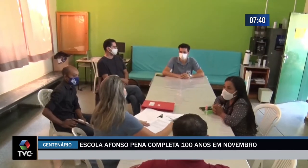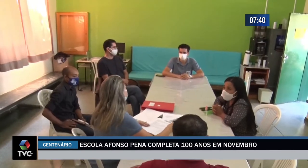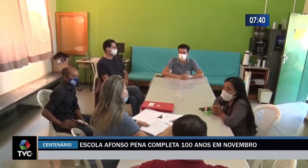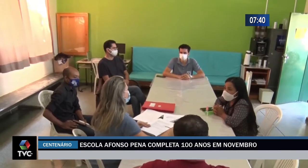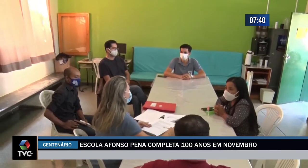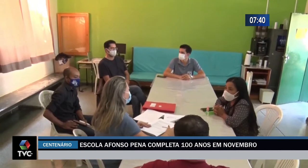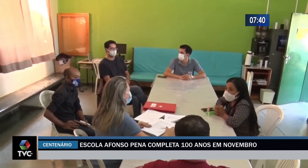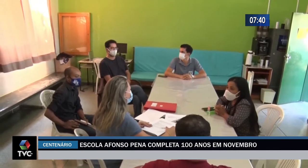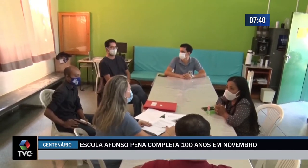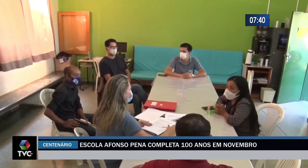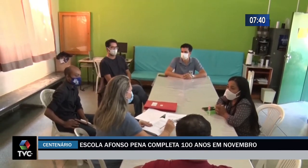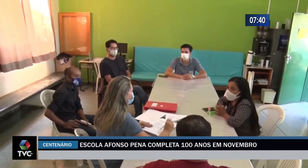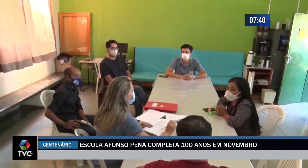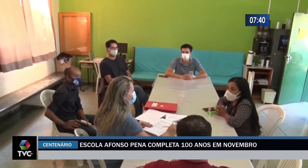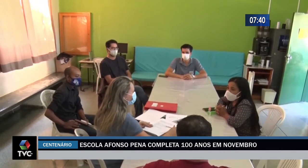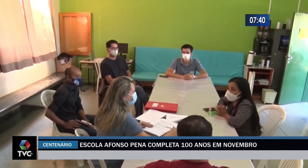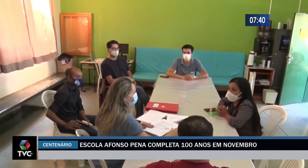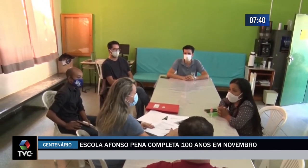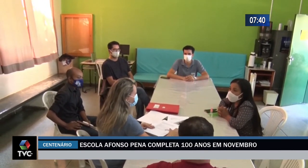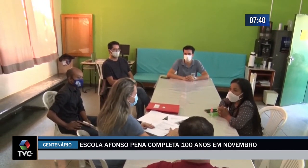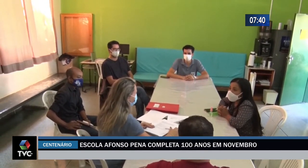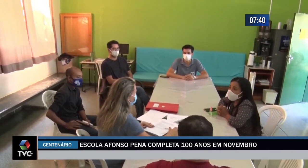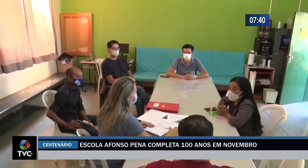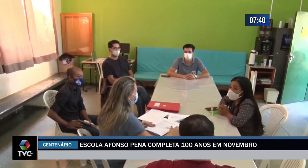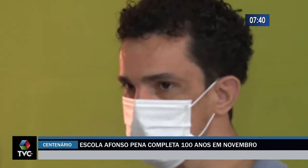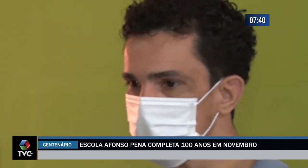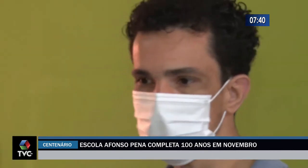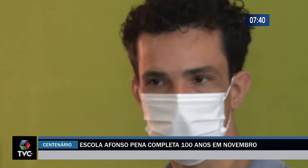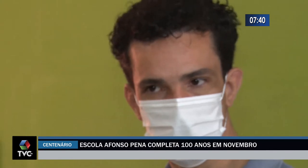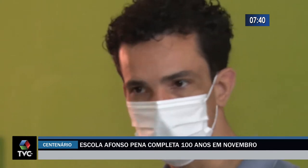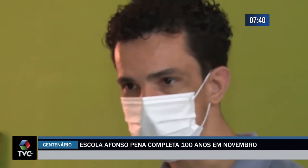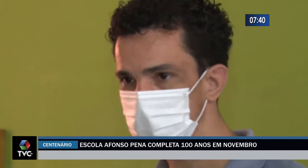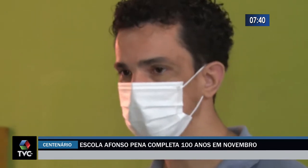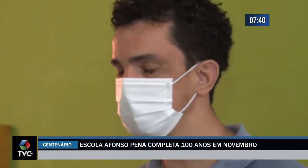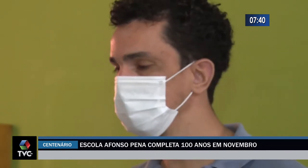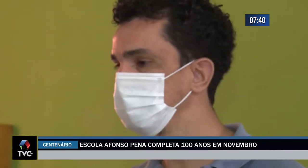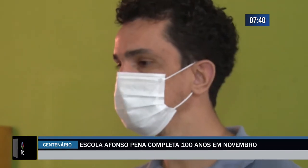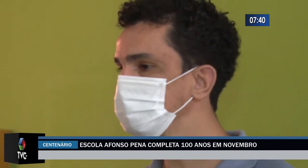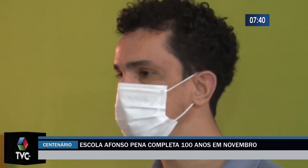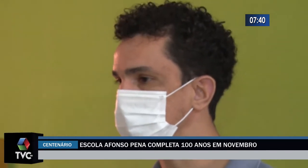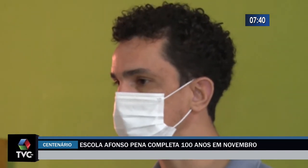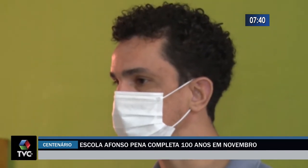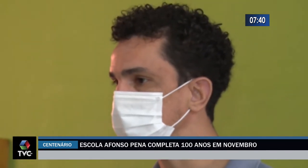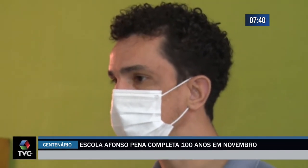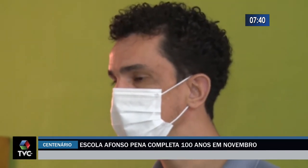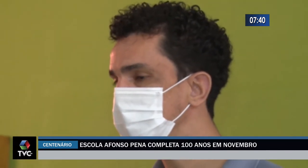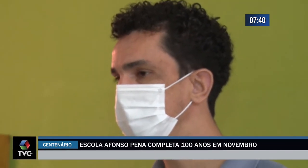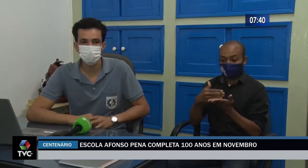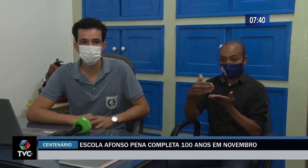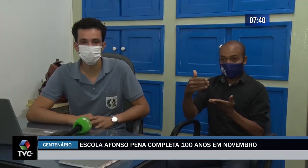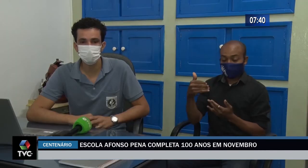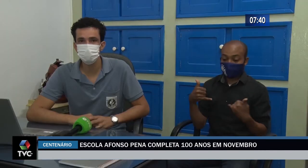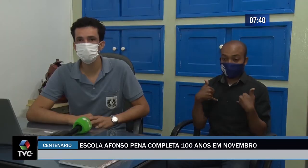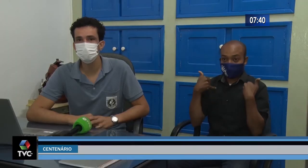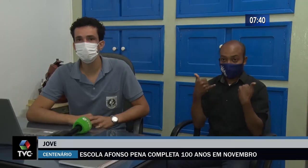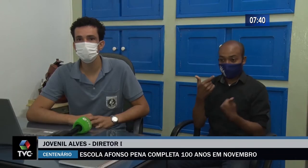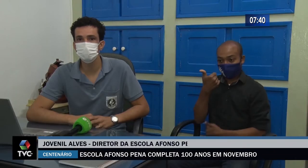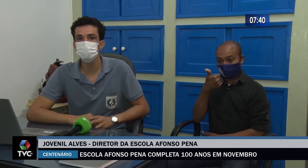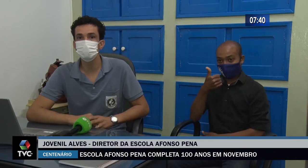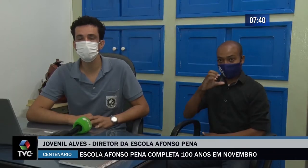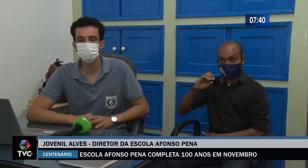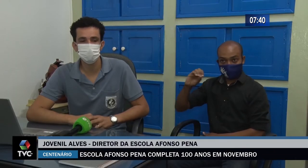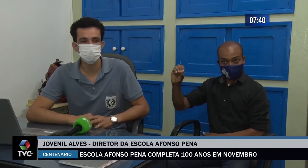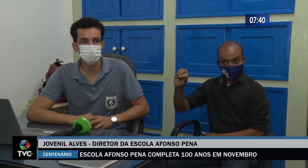direção e professores da escola elaboraram um projeto, como explica o diretor Jovenil Alves de Paula. A nossa intenção